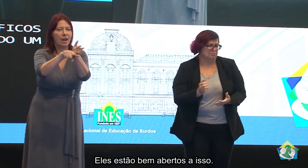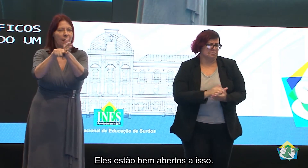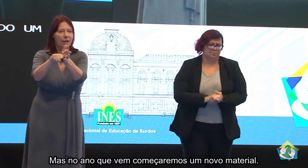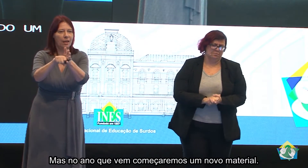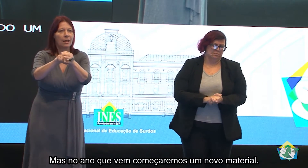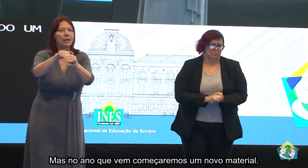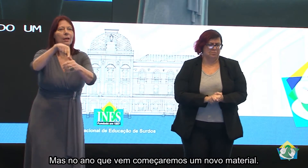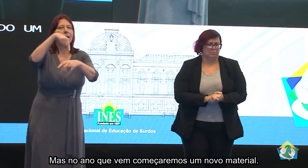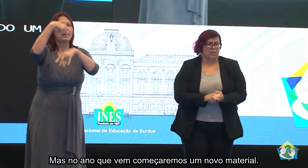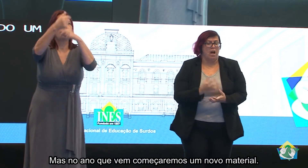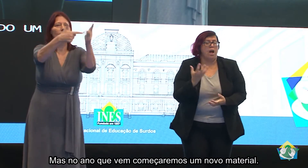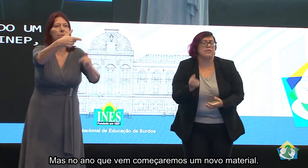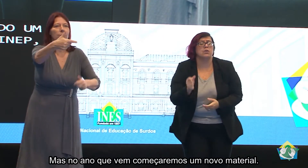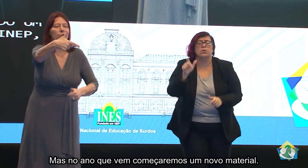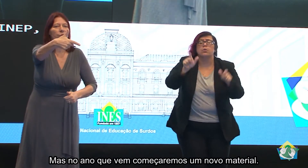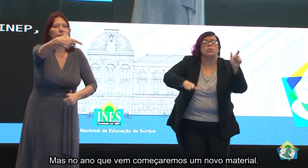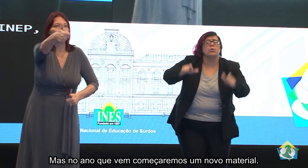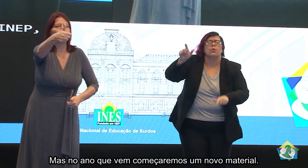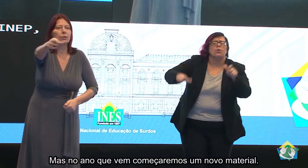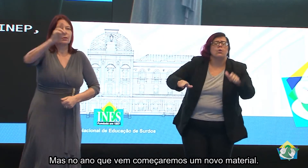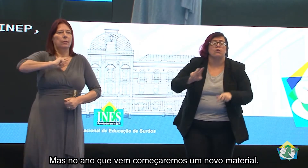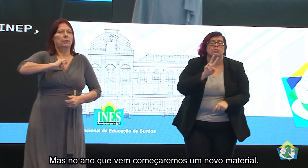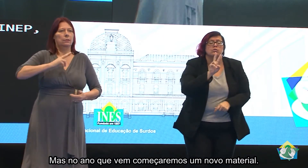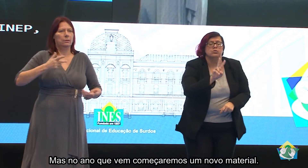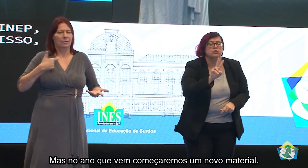a isso, mas no ano que vem, então,